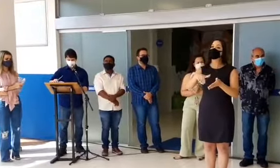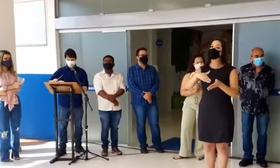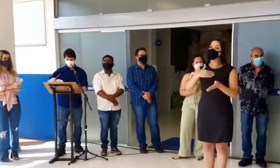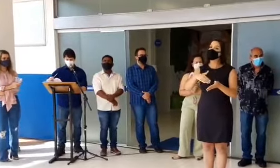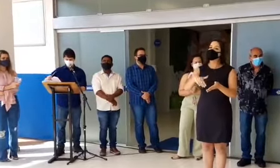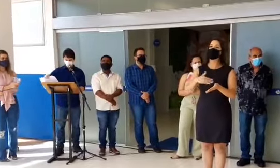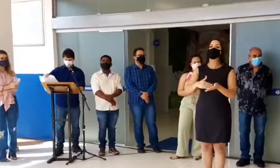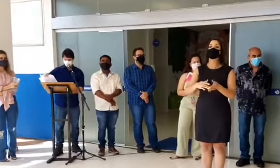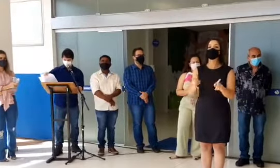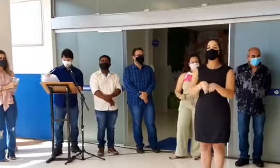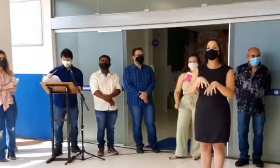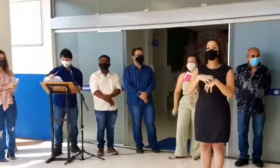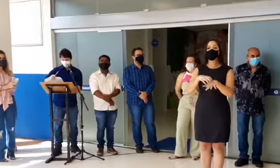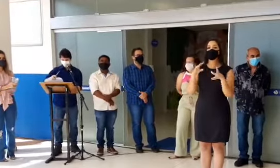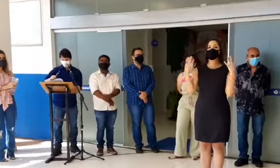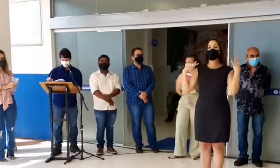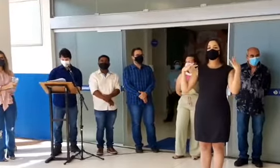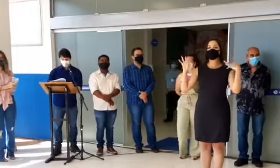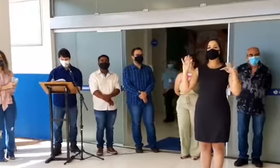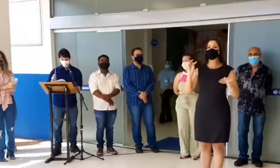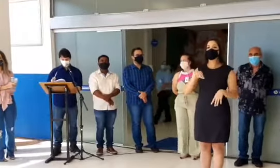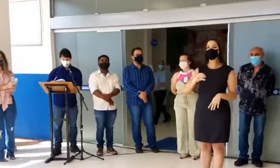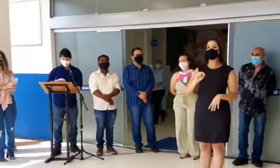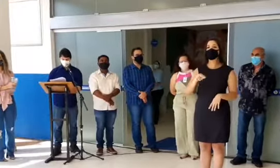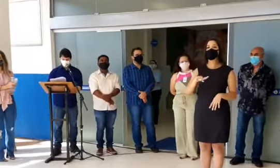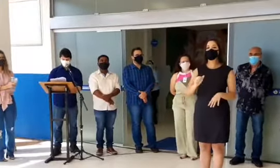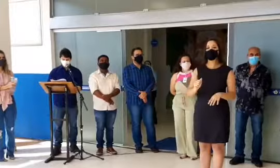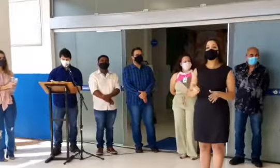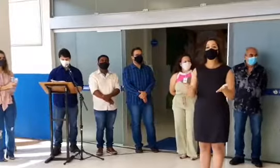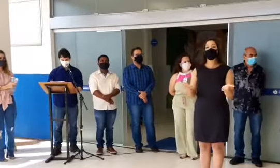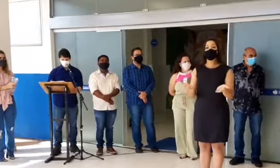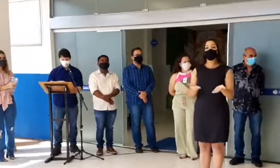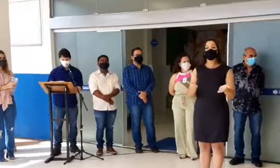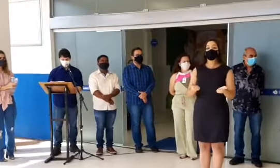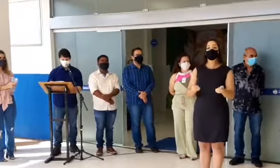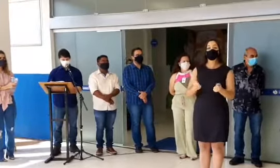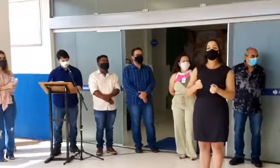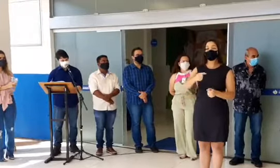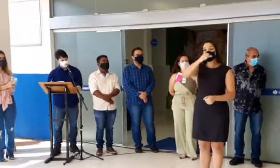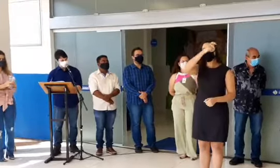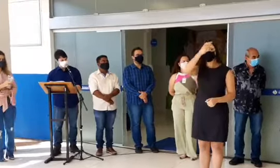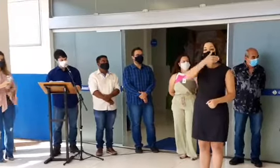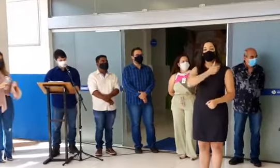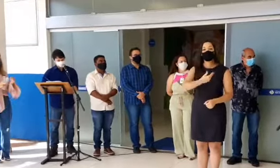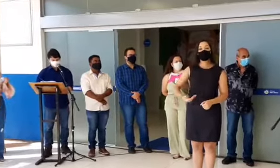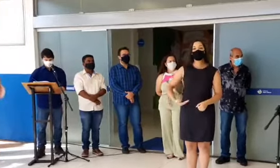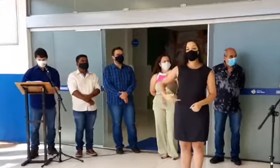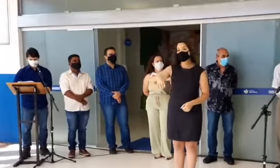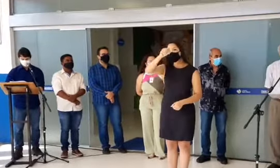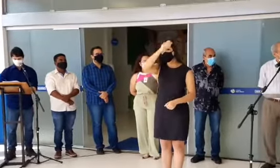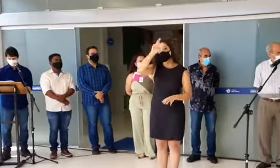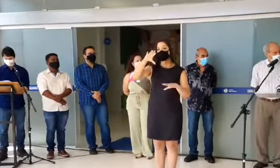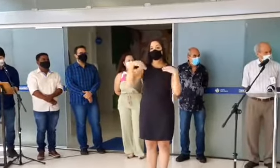de Cultura e Turismo, Mônica Deps. Agora vamos ouvir o presidente da Câmara, o vereador Sérgio do Bom